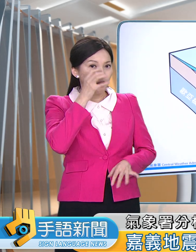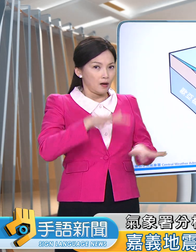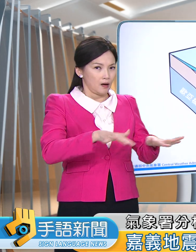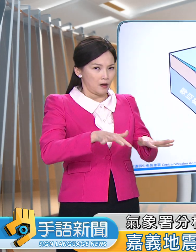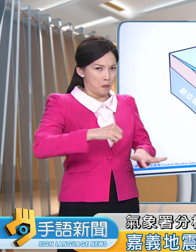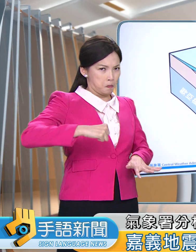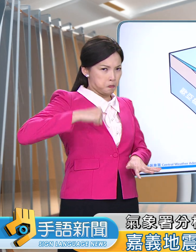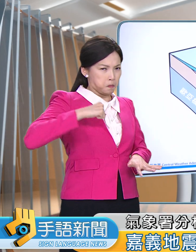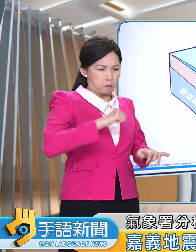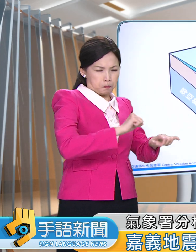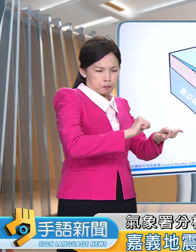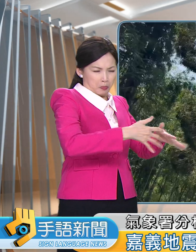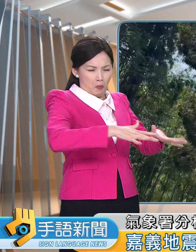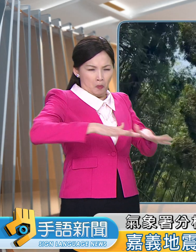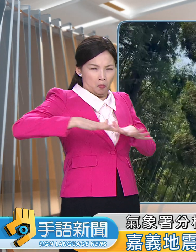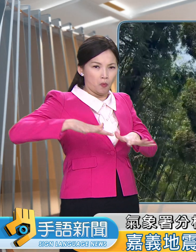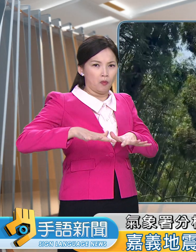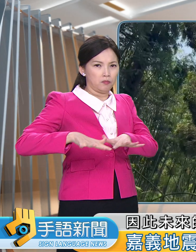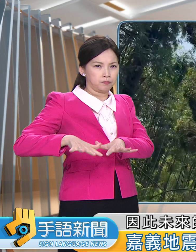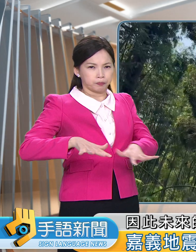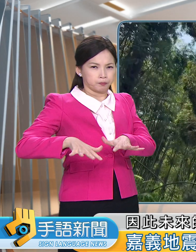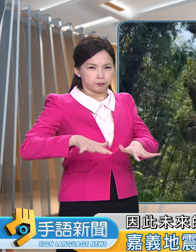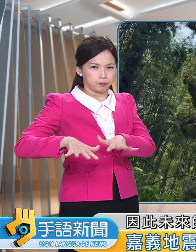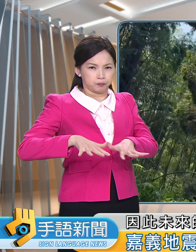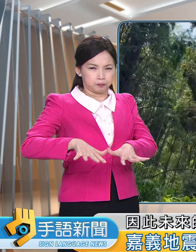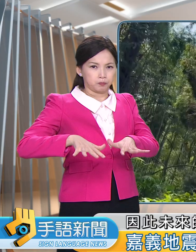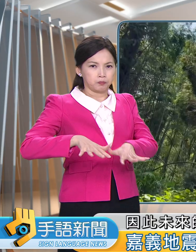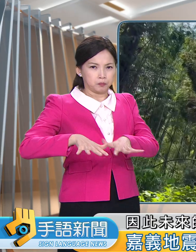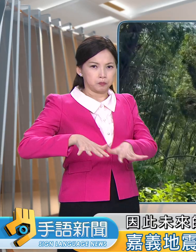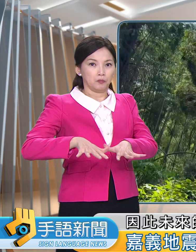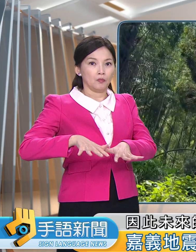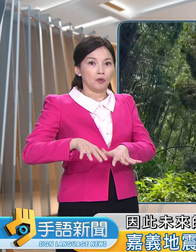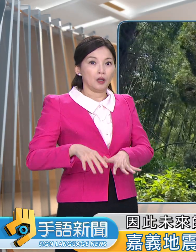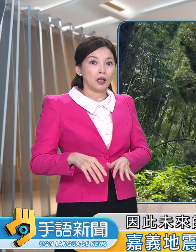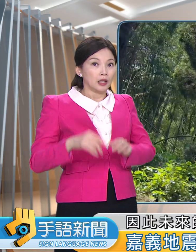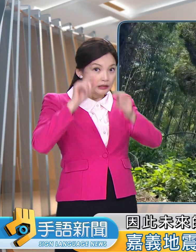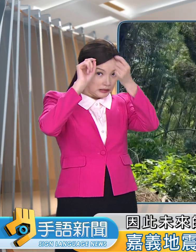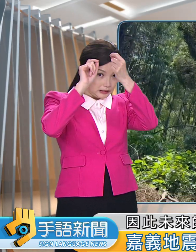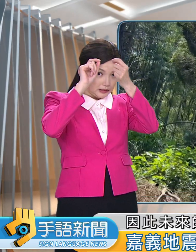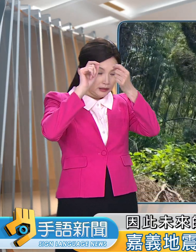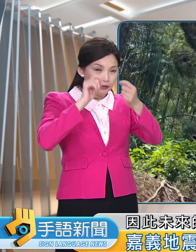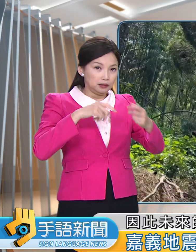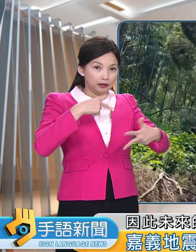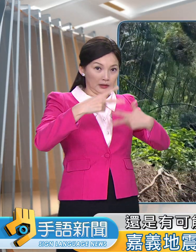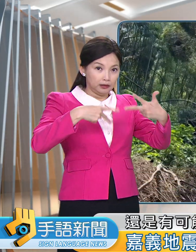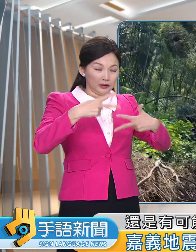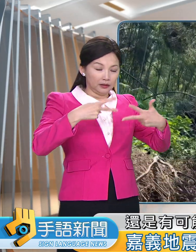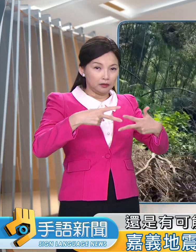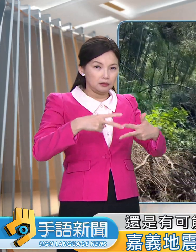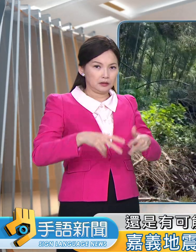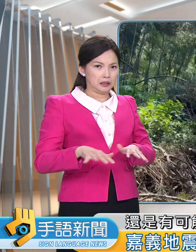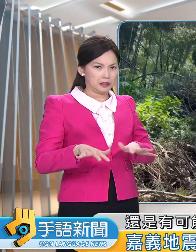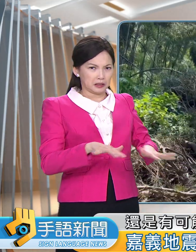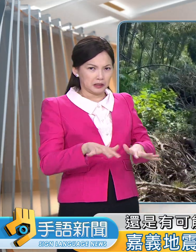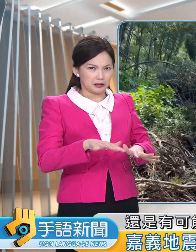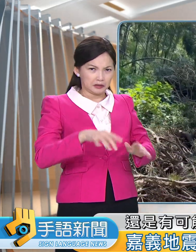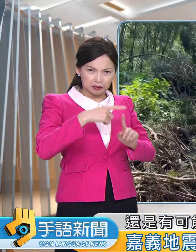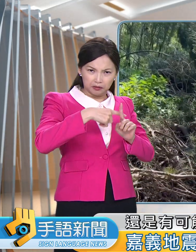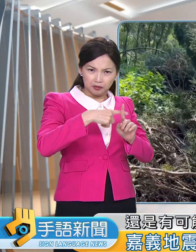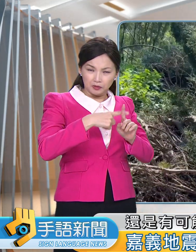表应力调整，因此未来的2个星期内，还是有可能会有规模